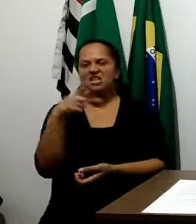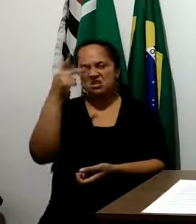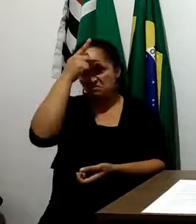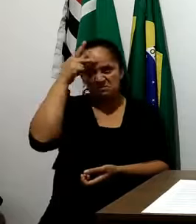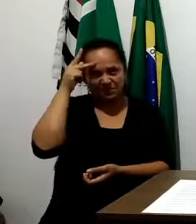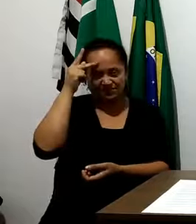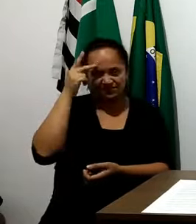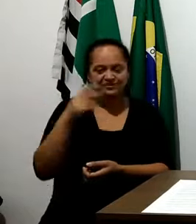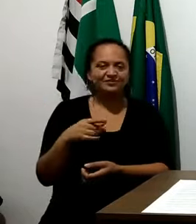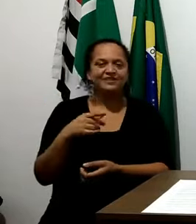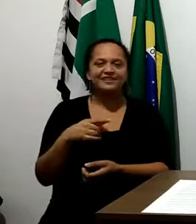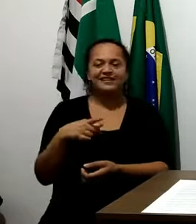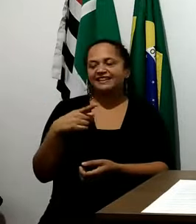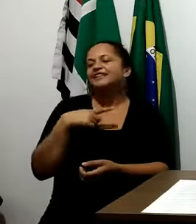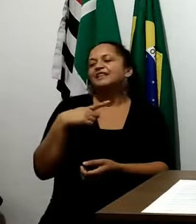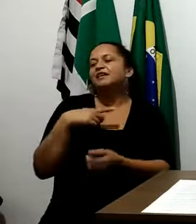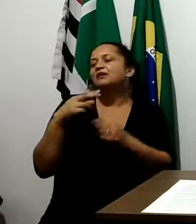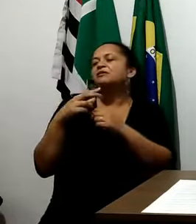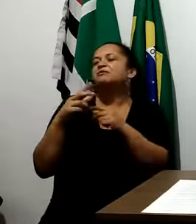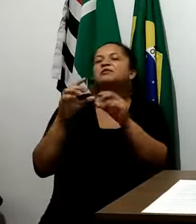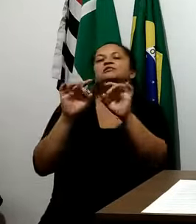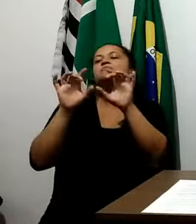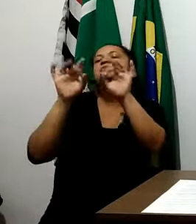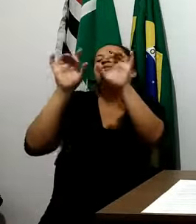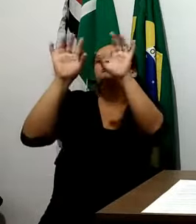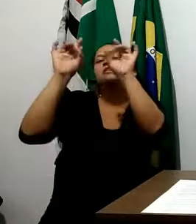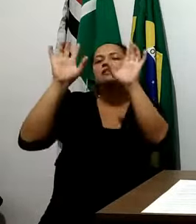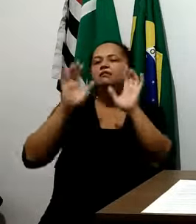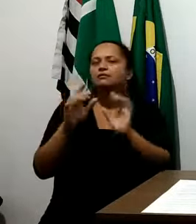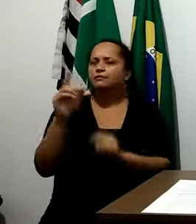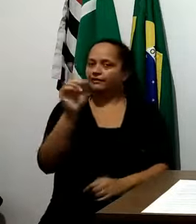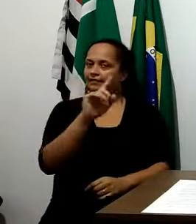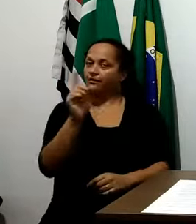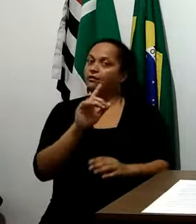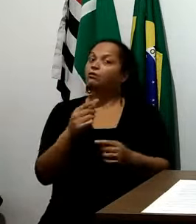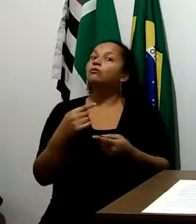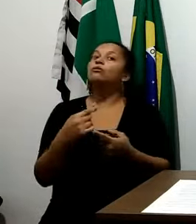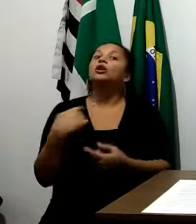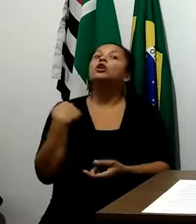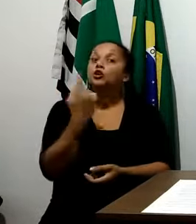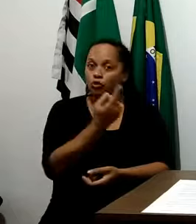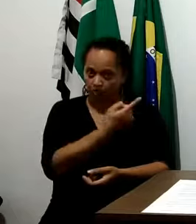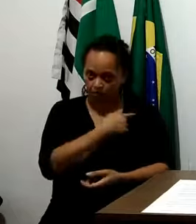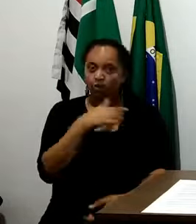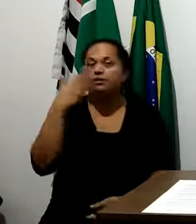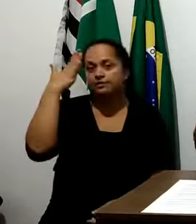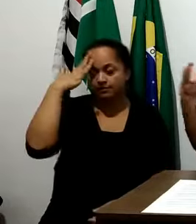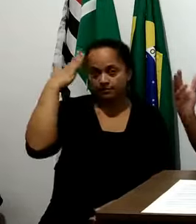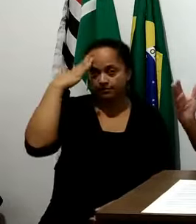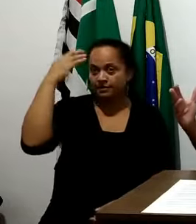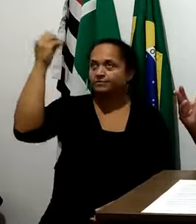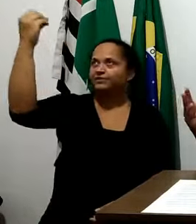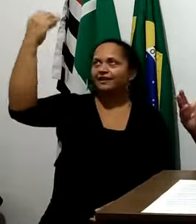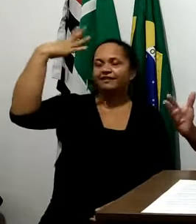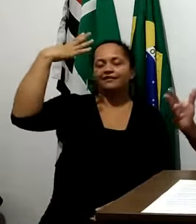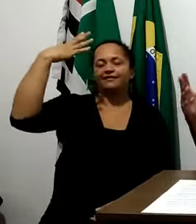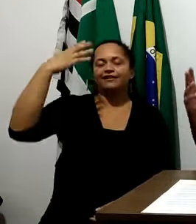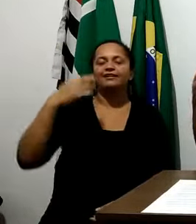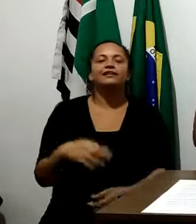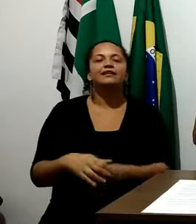merecedores de algo, porque nós sabemos que a graça, que esse privilégio é uma graça, é